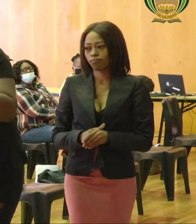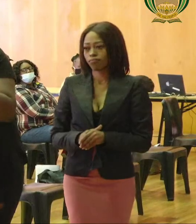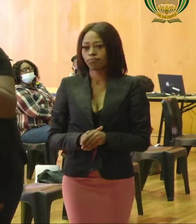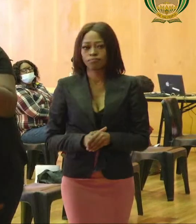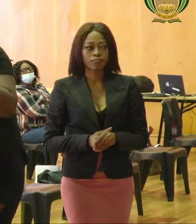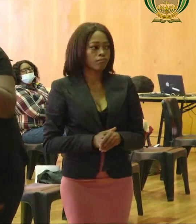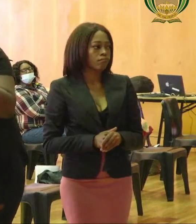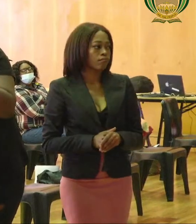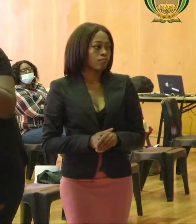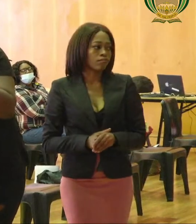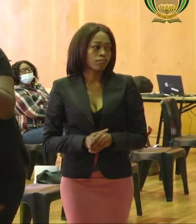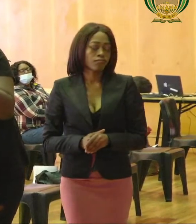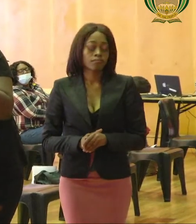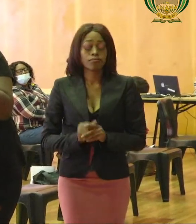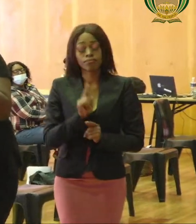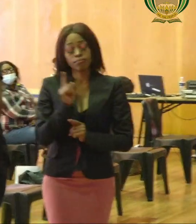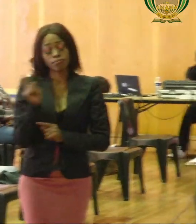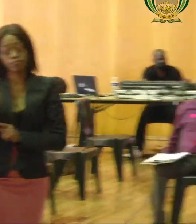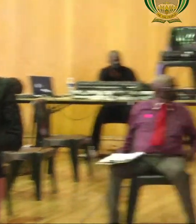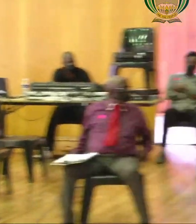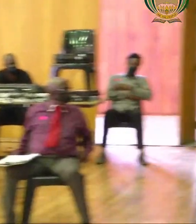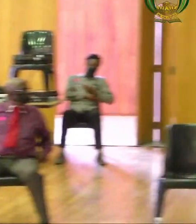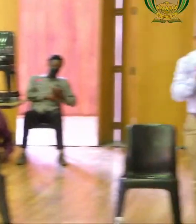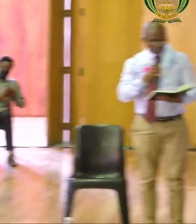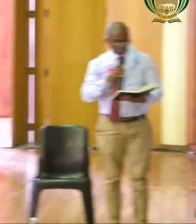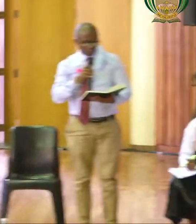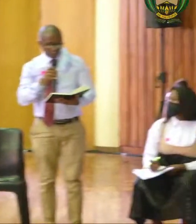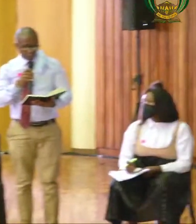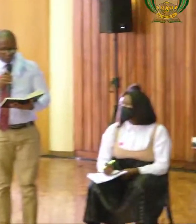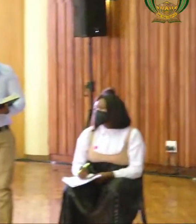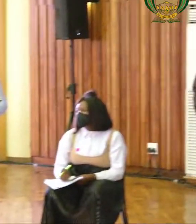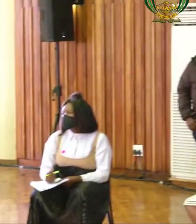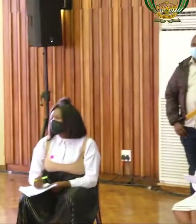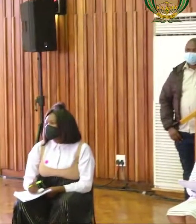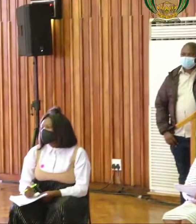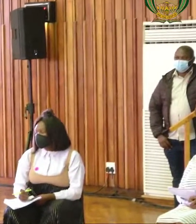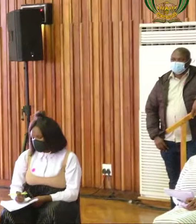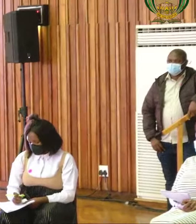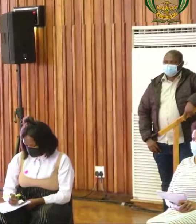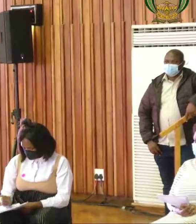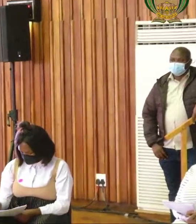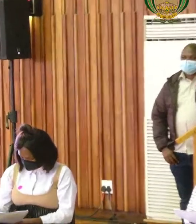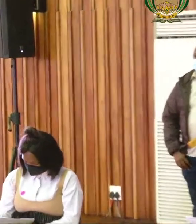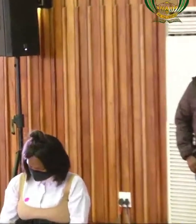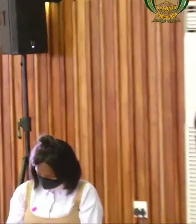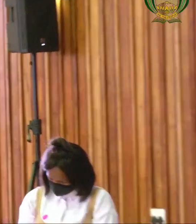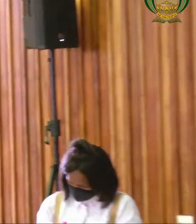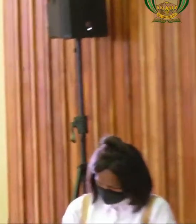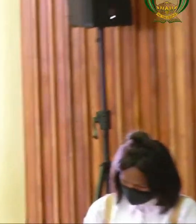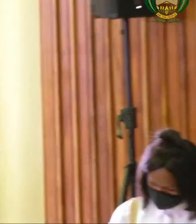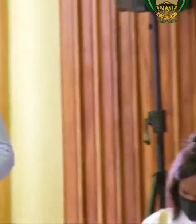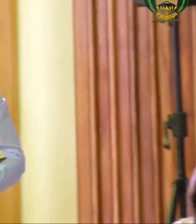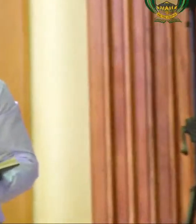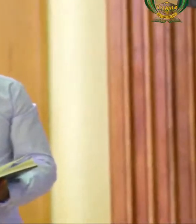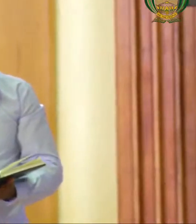What the former speaker said, he's Felix September from the DA, he's from